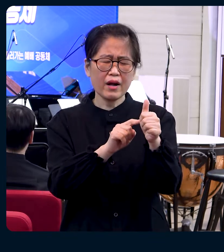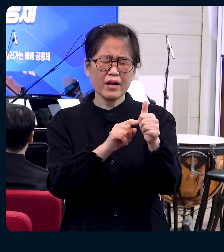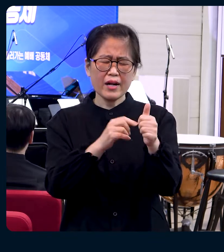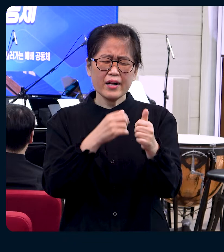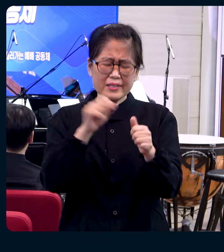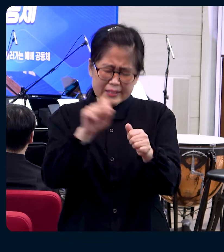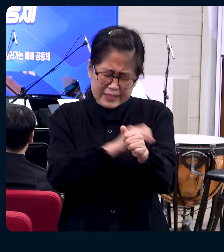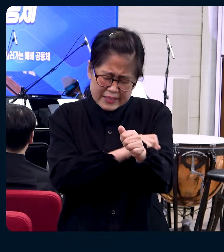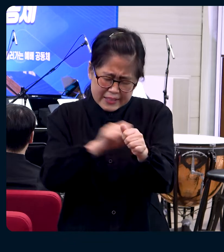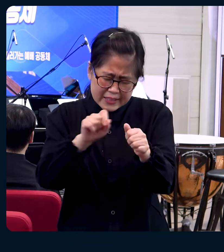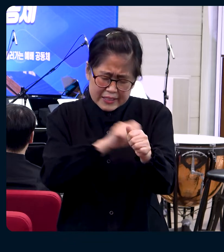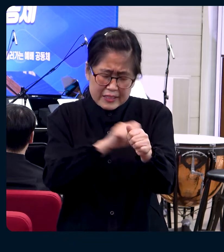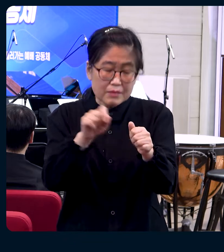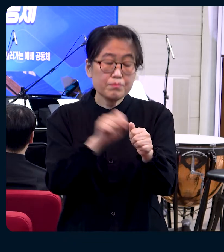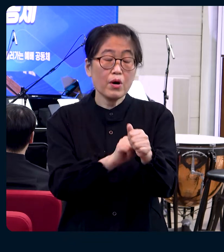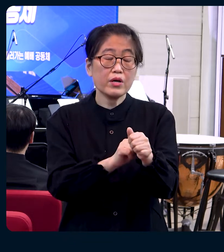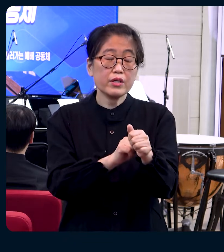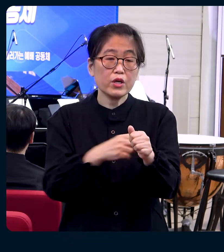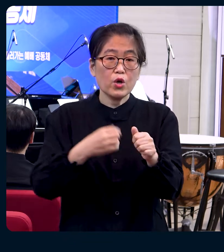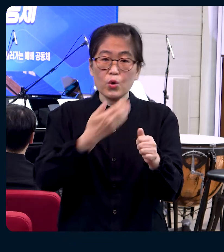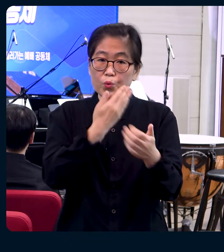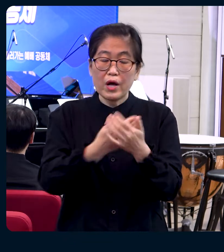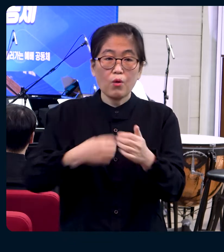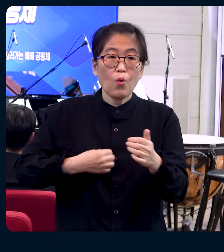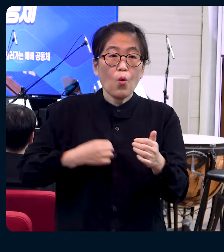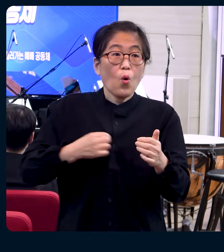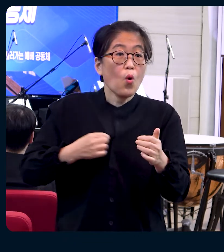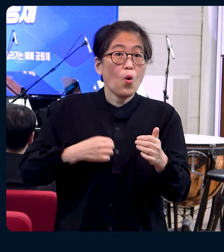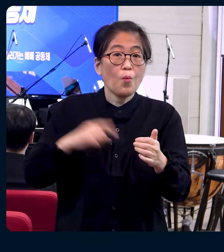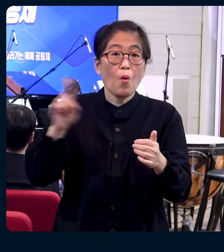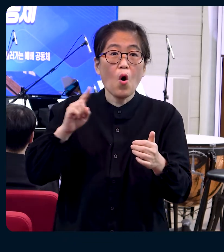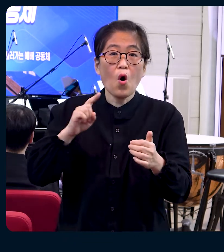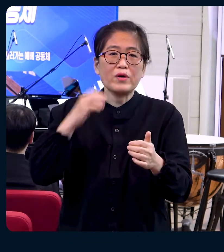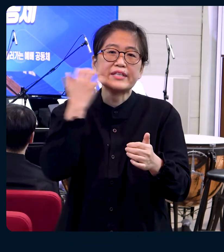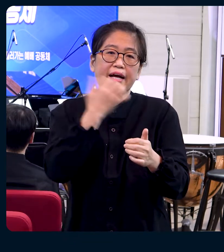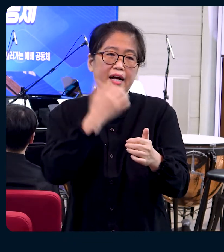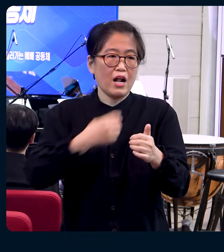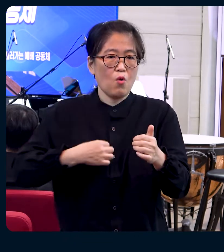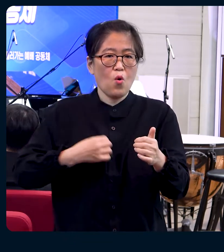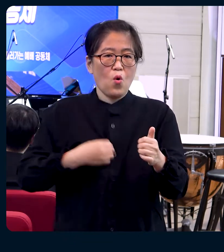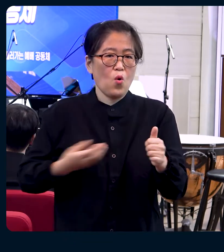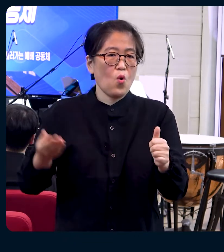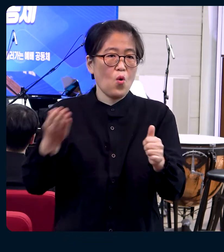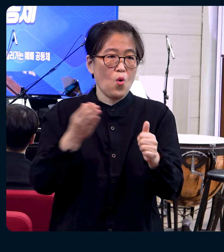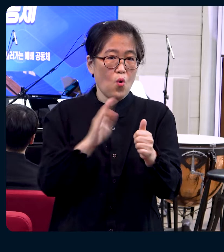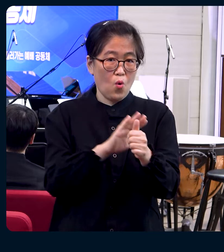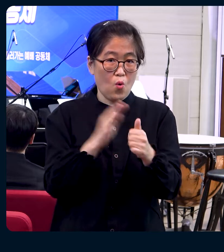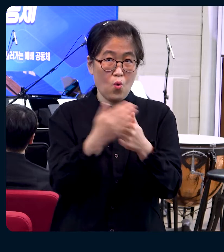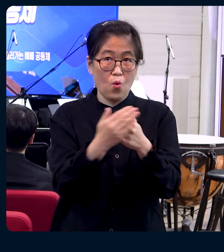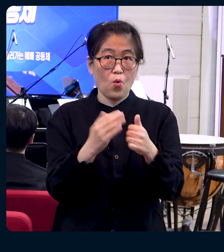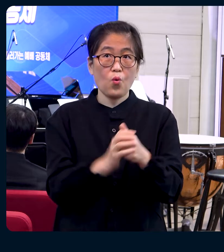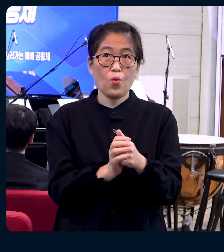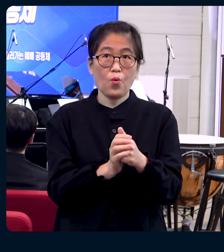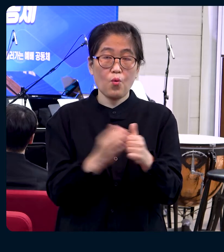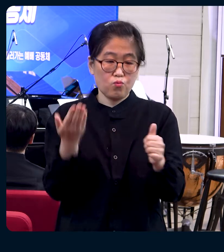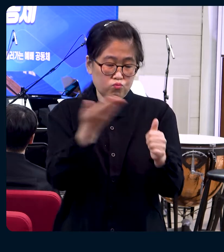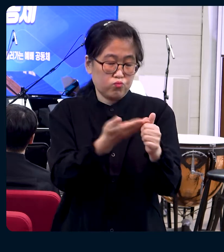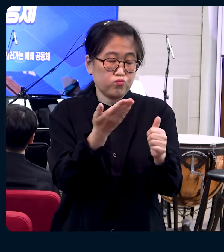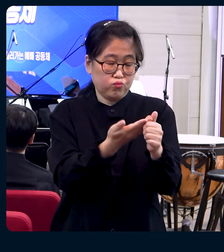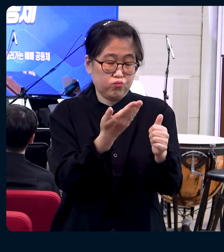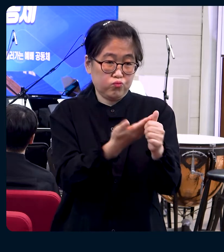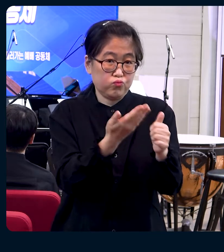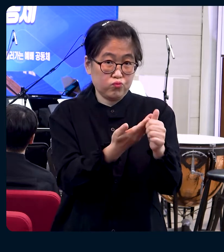아들에게만 특별히 입혀주는 한 가지 옷이 있었는데, 무슨 옷이죠? 채색 옷이었습니다. 유난히 화려한 옷을 이